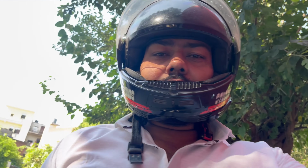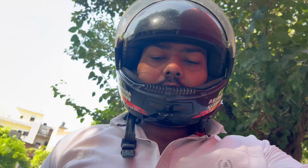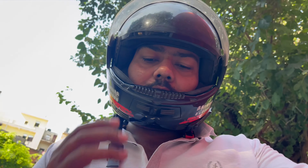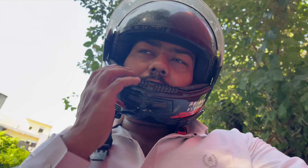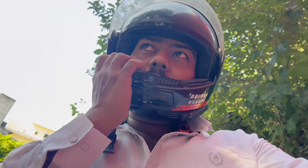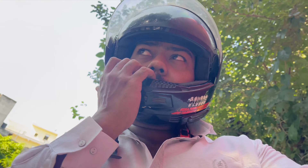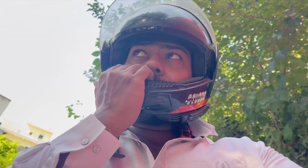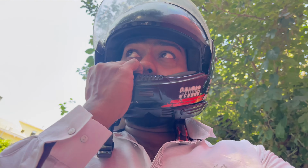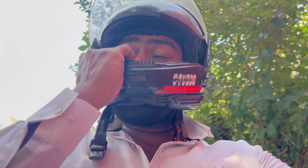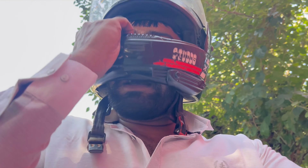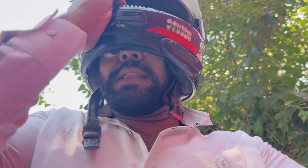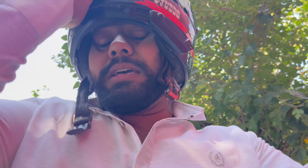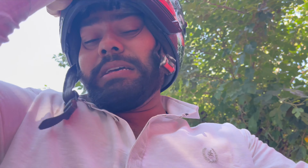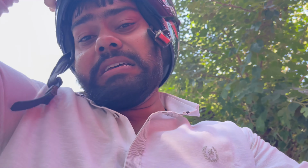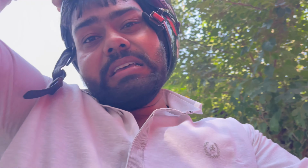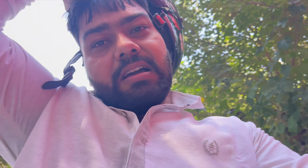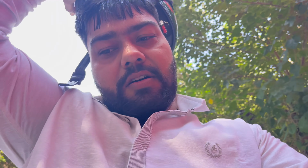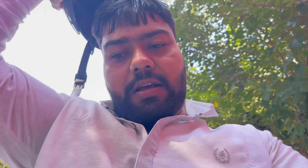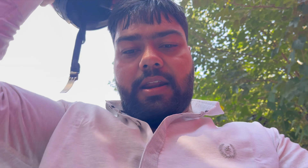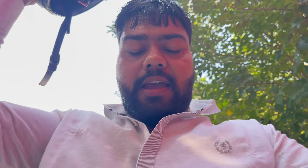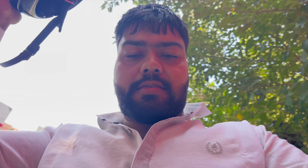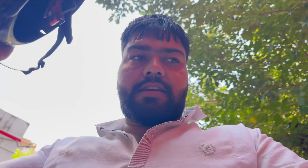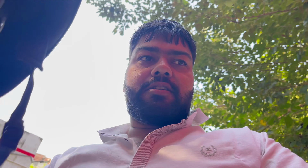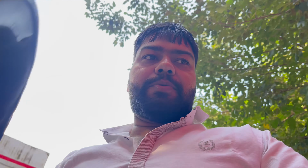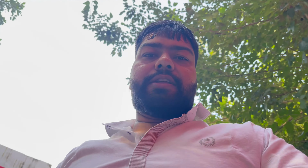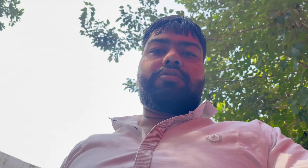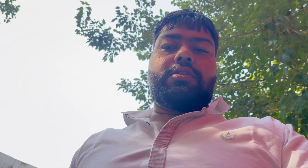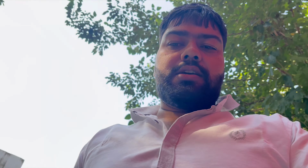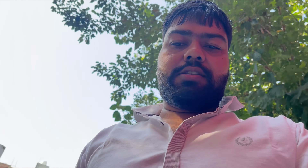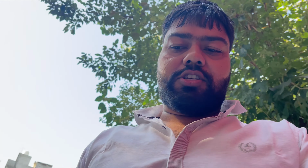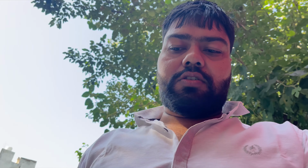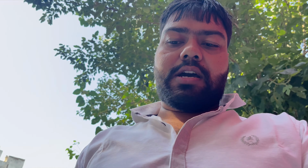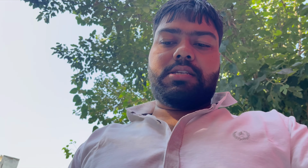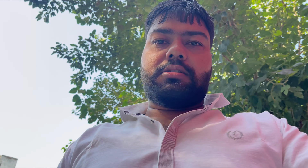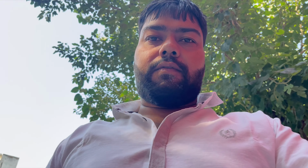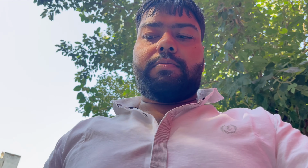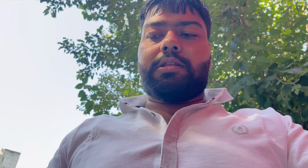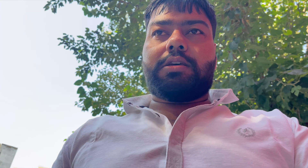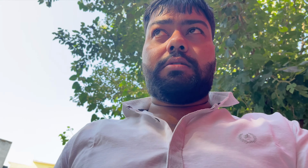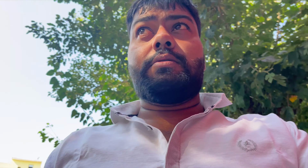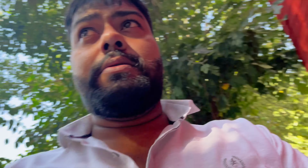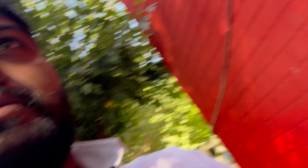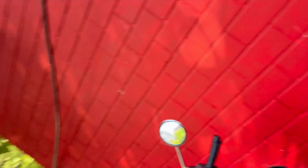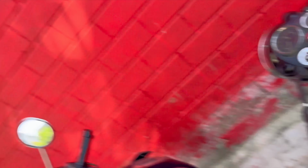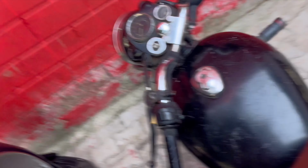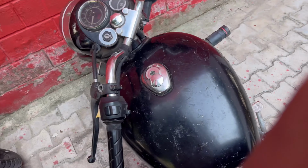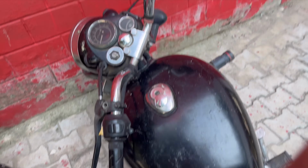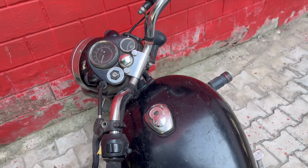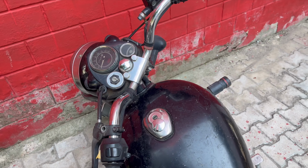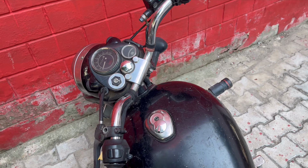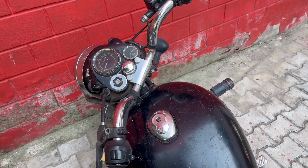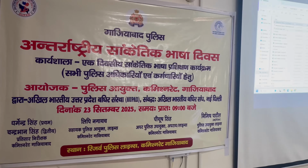कॉल करते हैं, फिर निकलते हैं और करके आते हैं इंटरप्रेटिंग थोड़ी। चलो भाई फिर मिलते हैं।